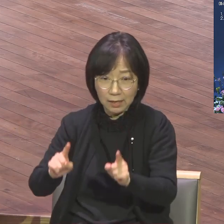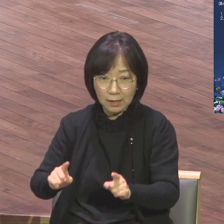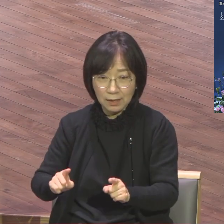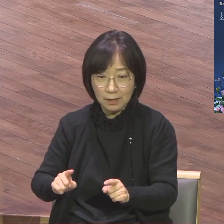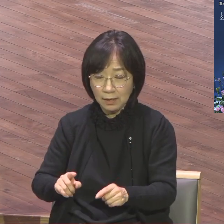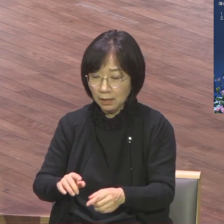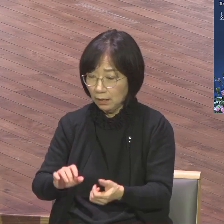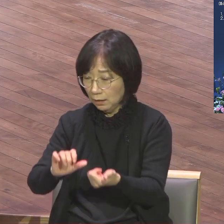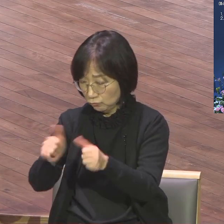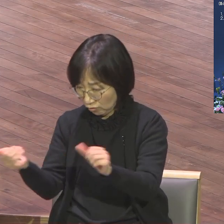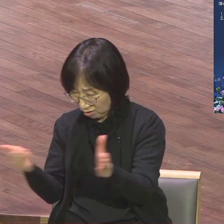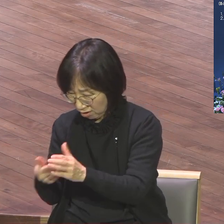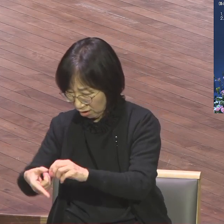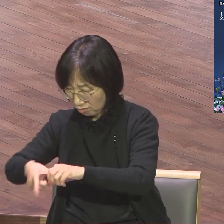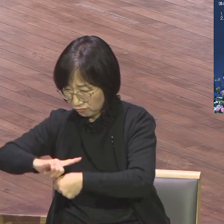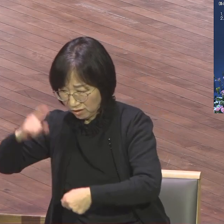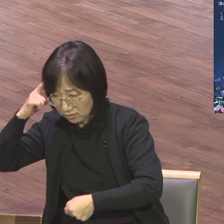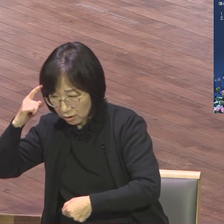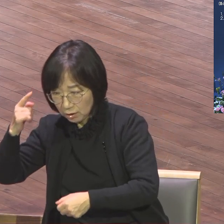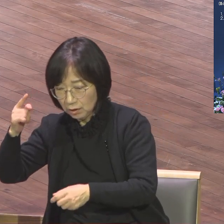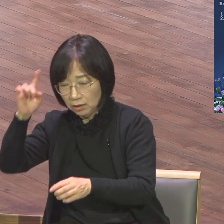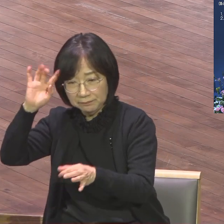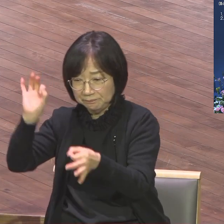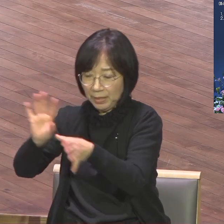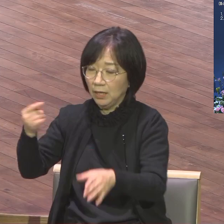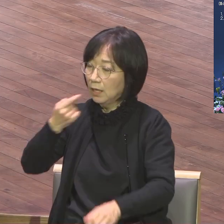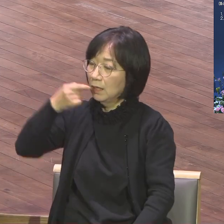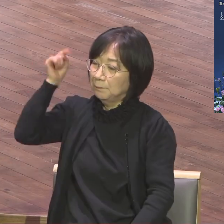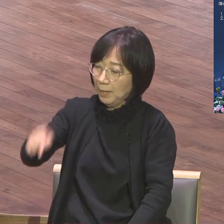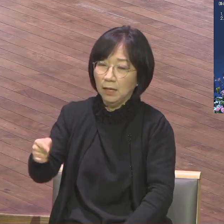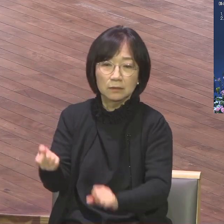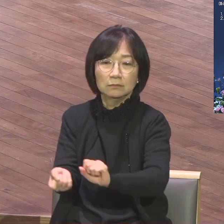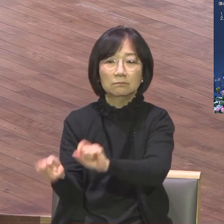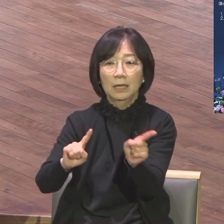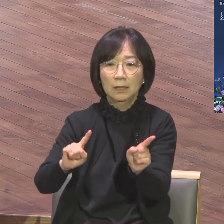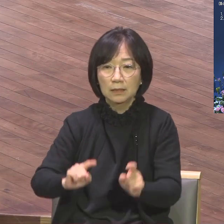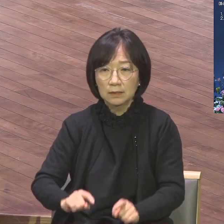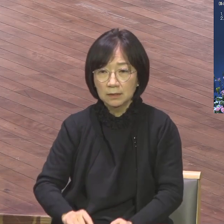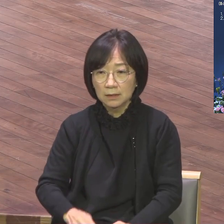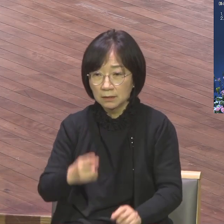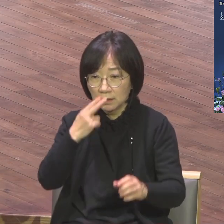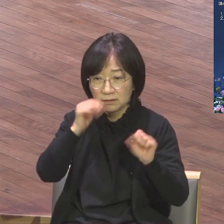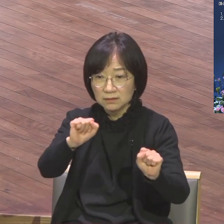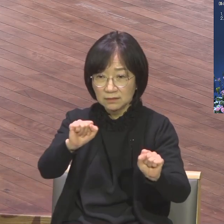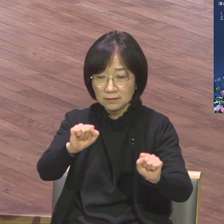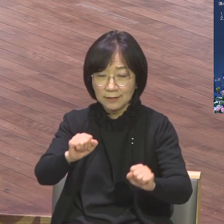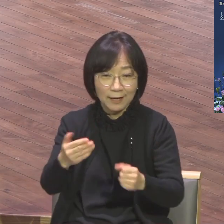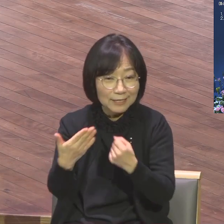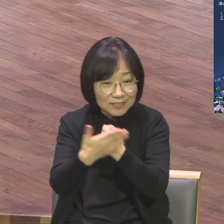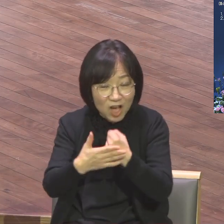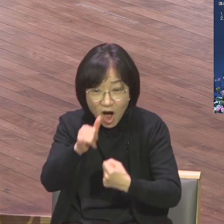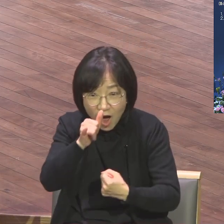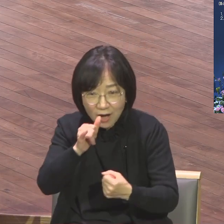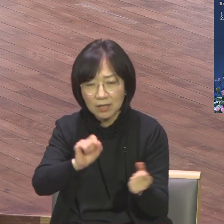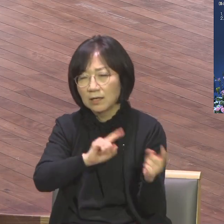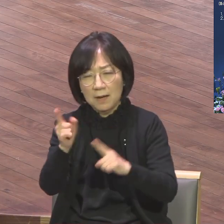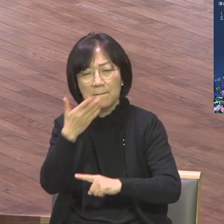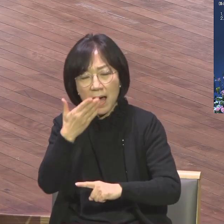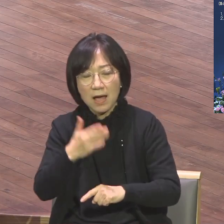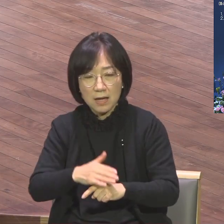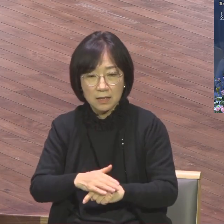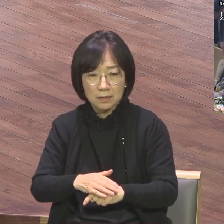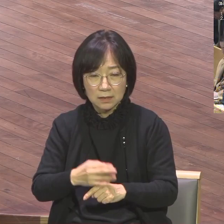버리고. 믿음 이래 중요합니다. 은혜 받으면 회복됩니다.